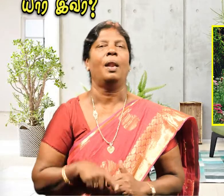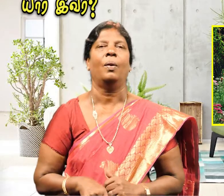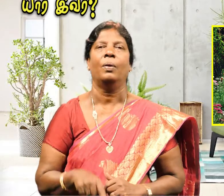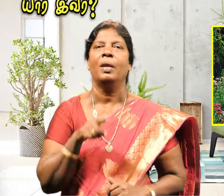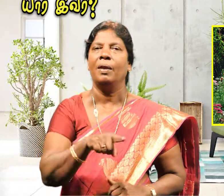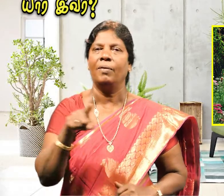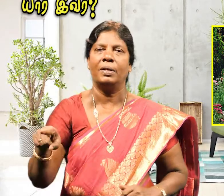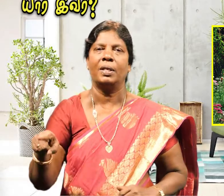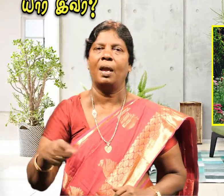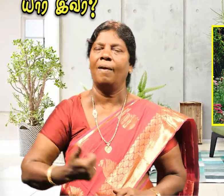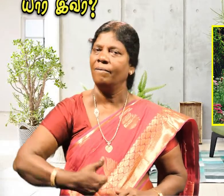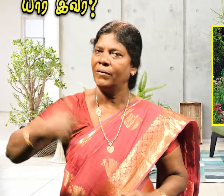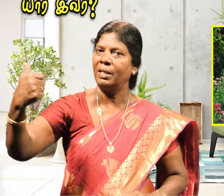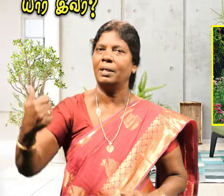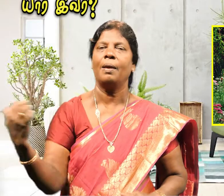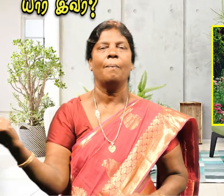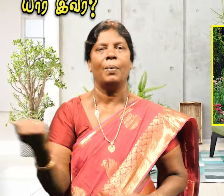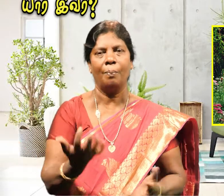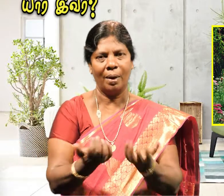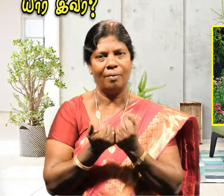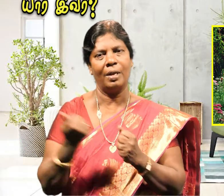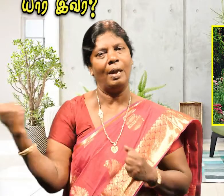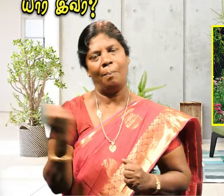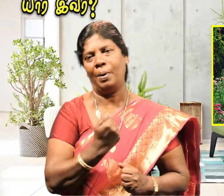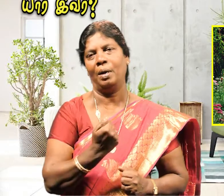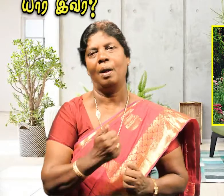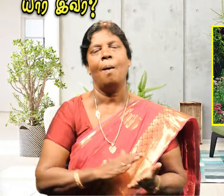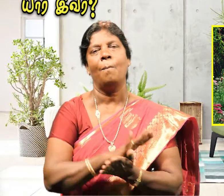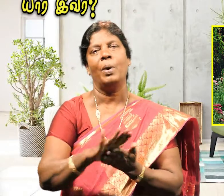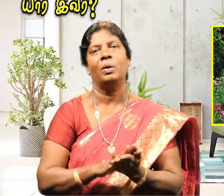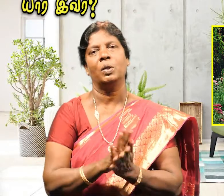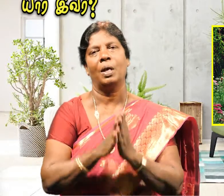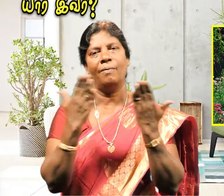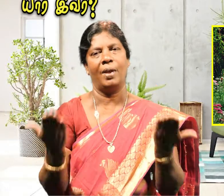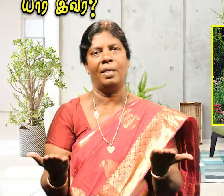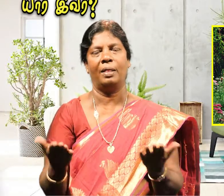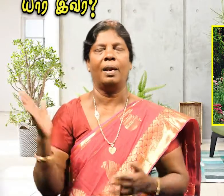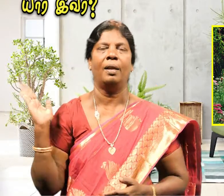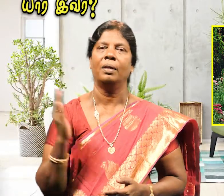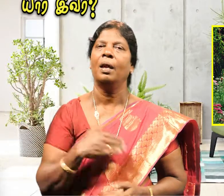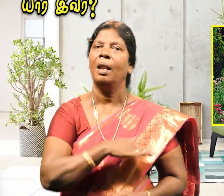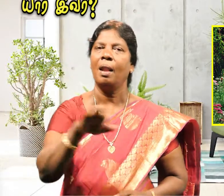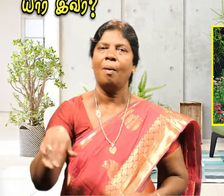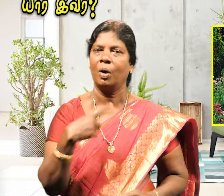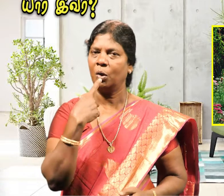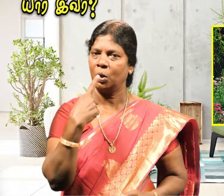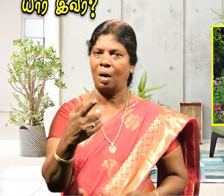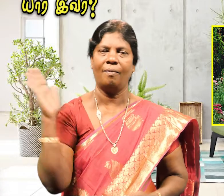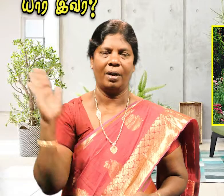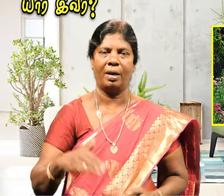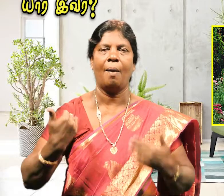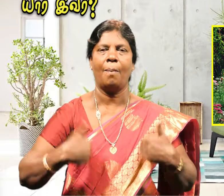அப்படியானால் இவற்றை எதிர்கொள்வது எப்படி என்பதை பரிசுத்த வேதாகமத்திலிருந்து நமக்கு